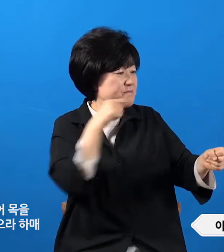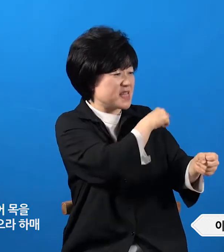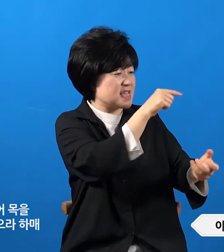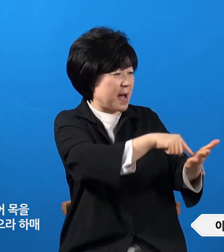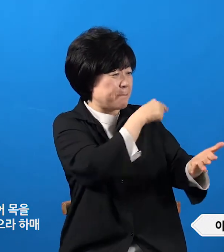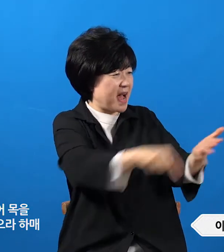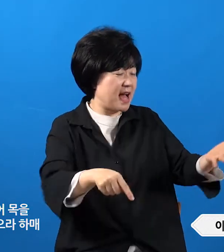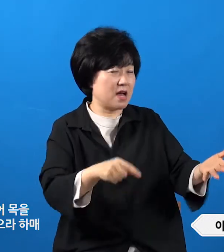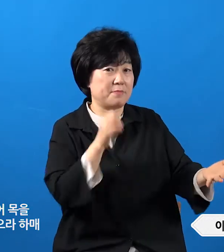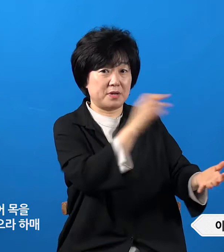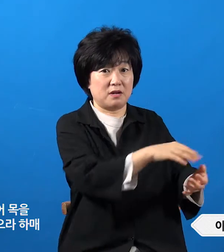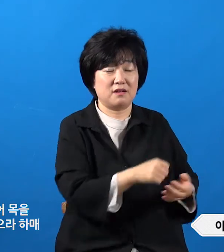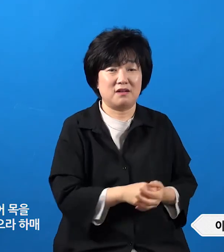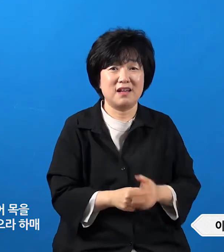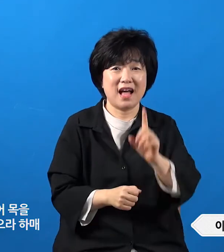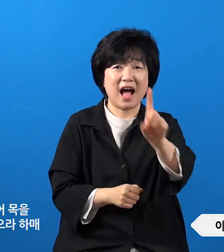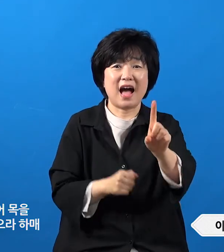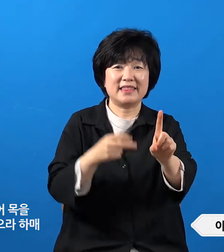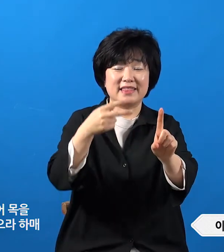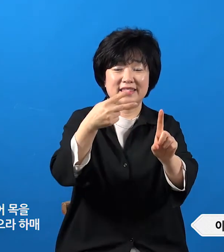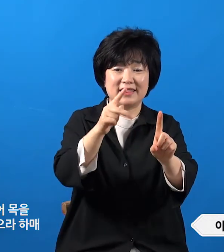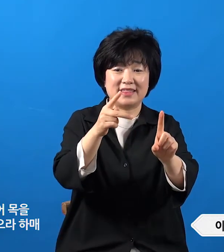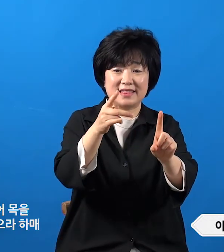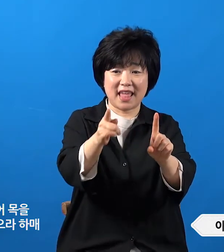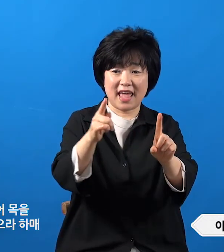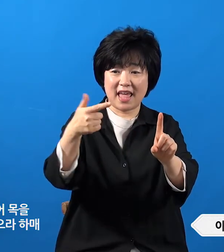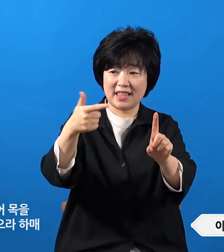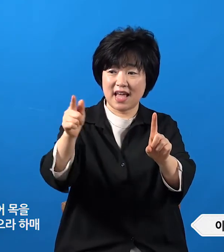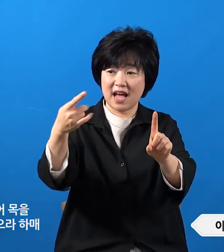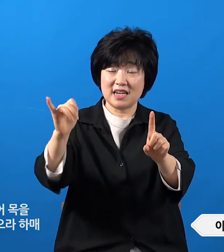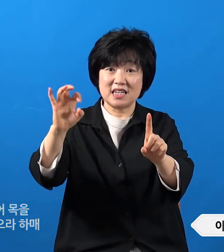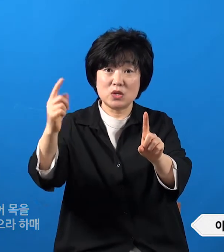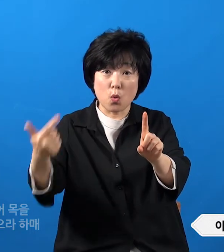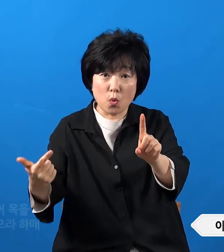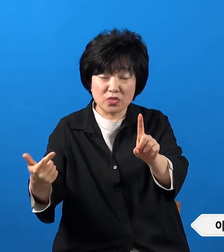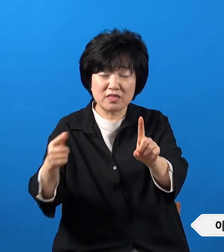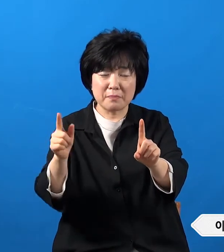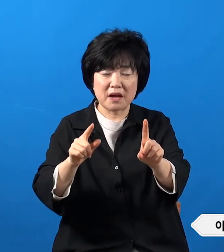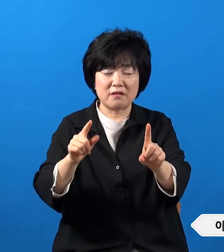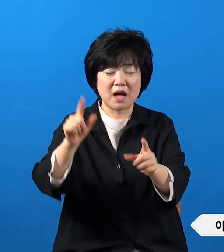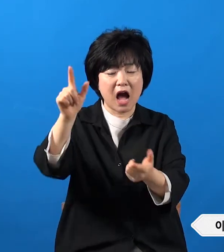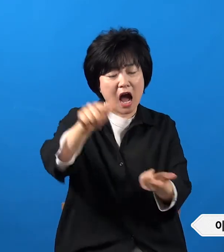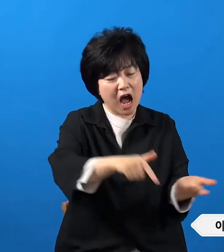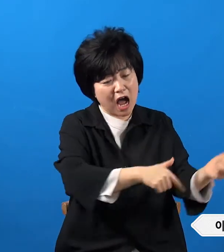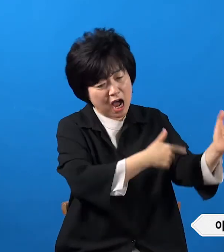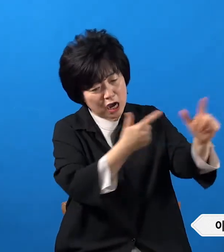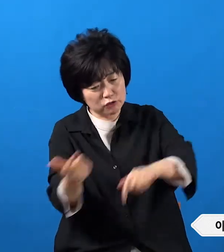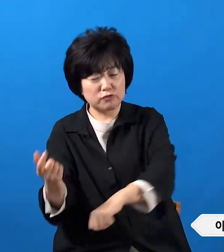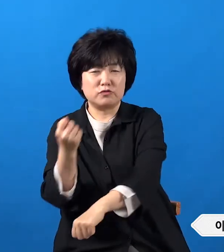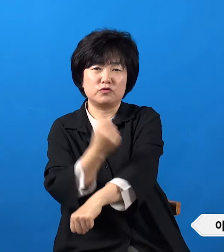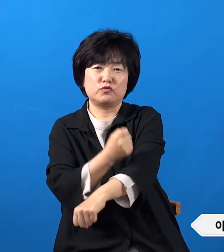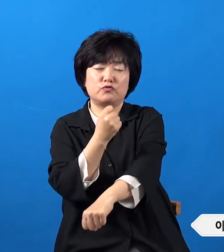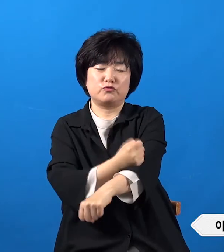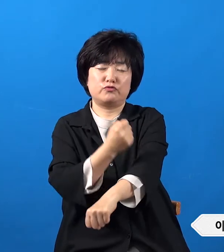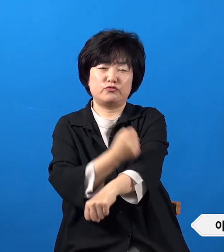여러분, 예수님 당시에 한 데나리온은 일꾼 한 사람이 하루 열심히 일하면 받는 하루